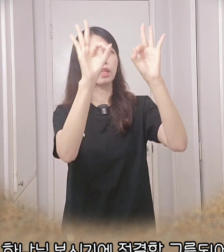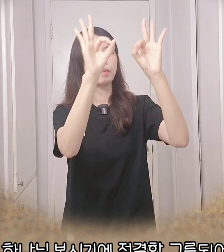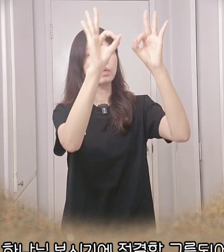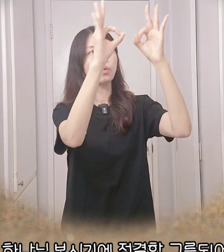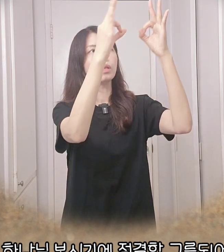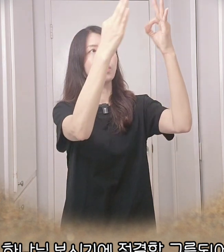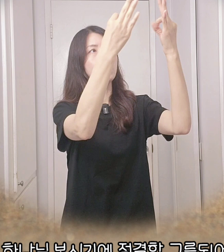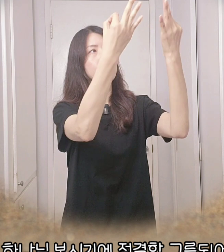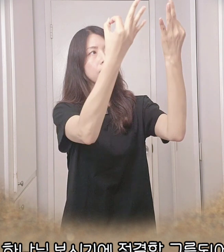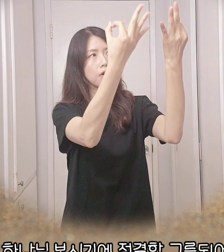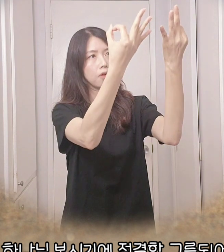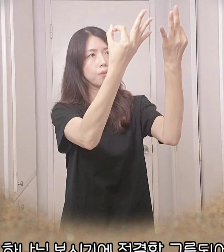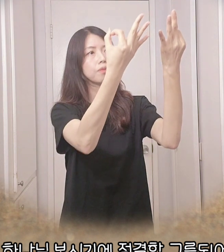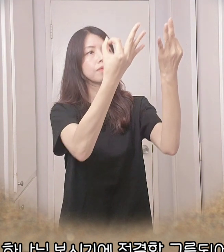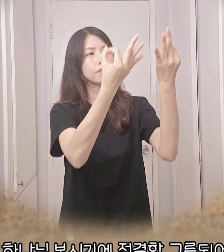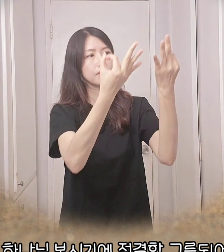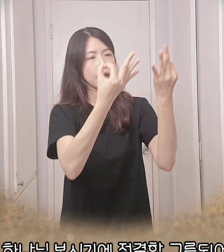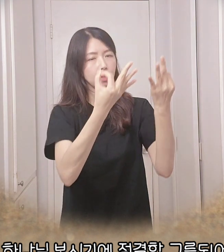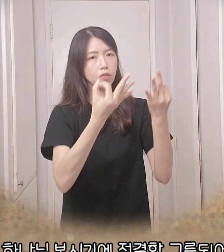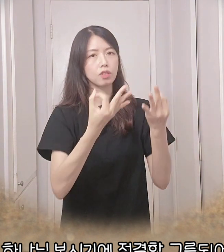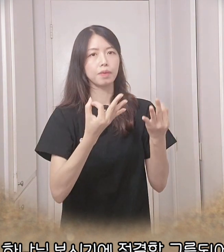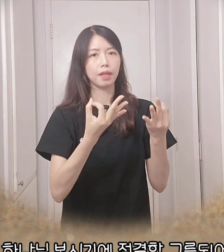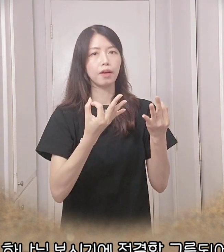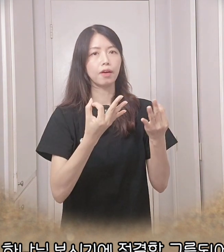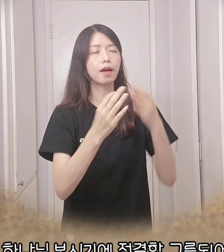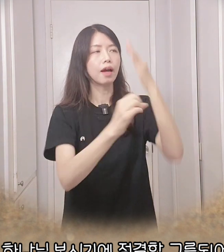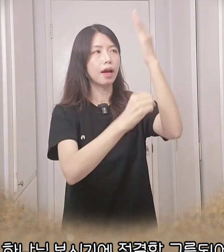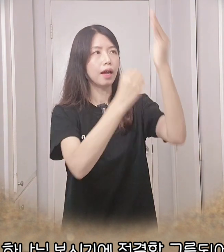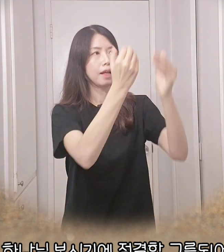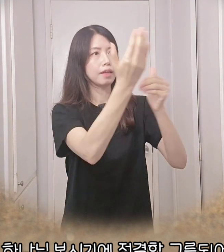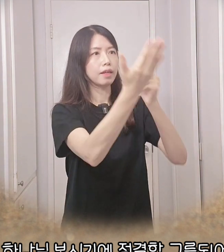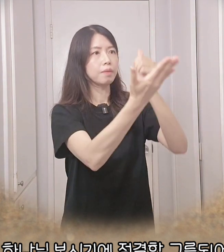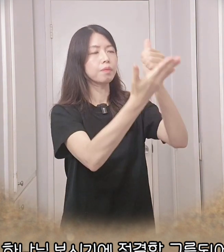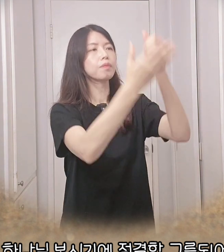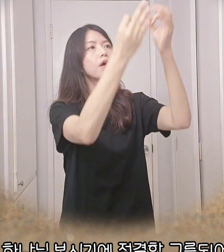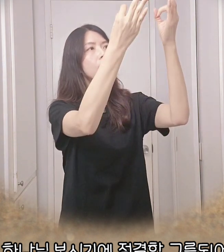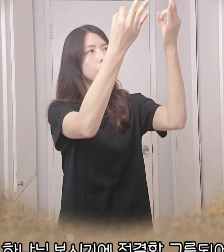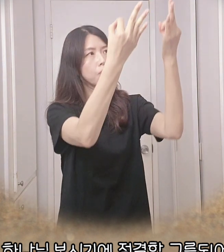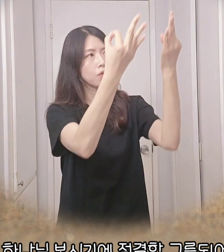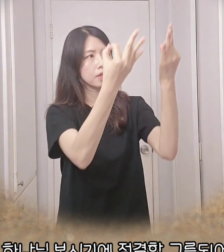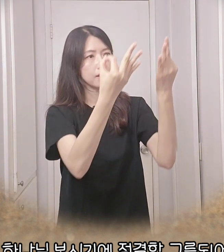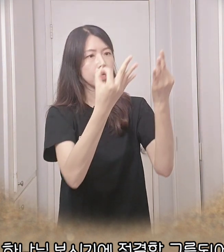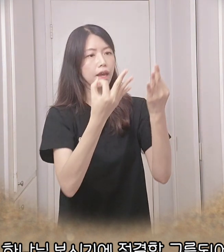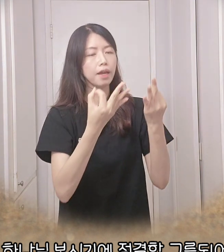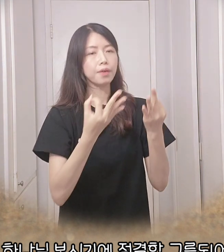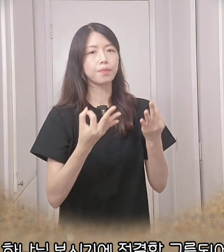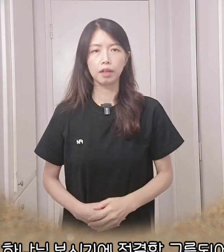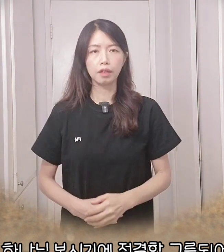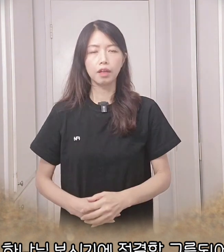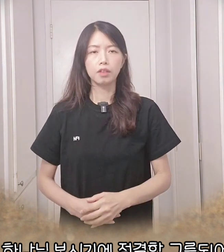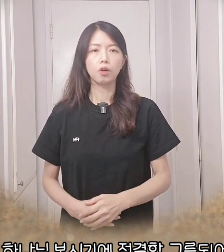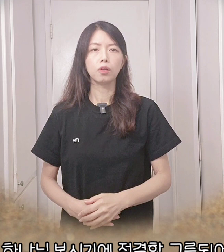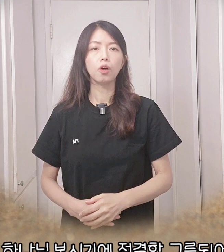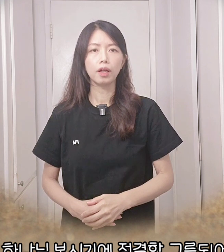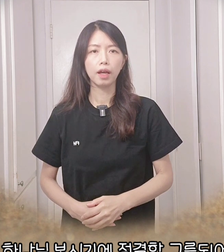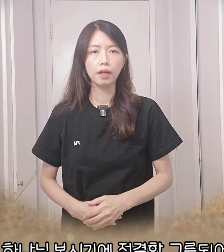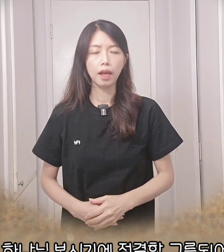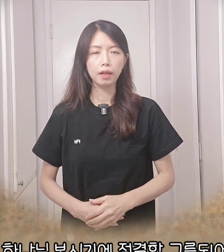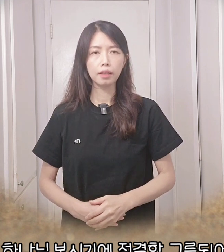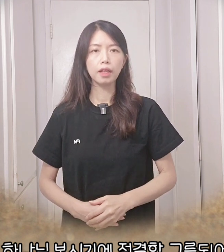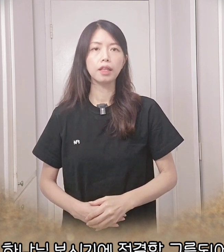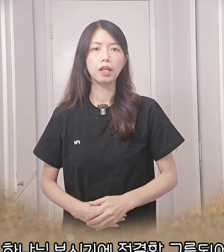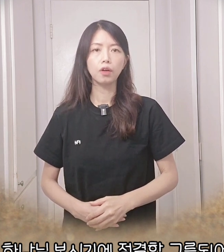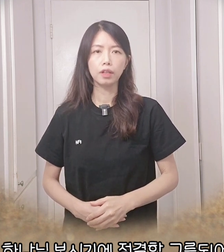보시는 거기 때문에 손을 돌려서 당겨주시면 돼요. 하나님 보시기에